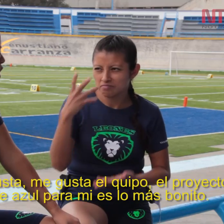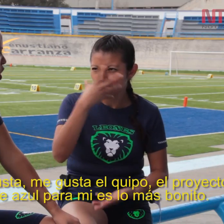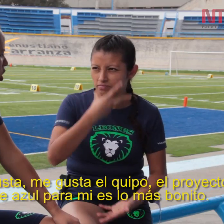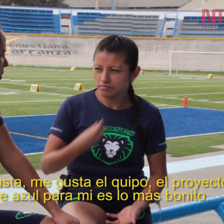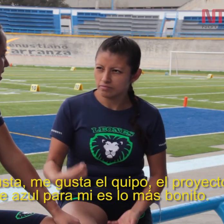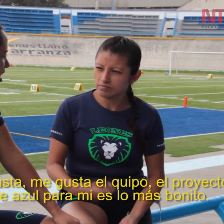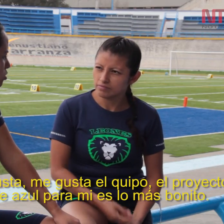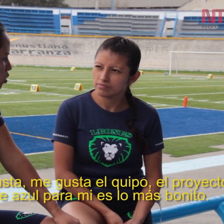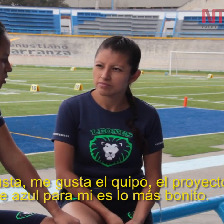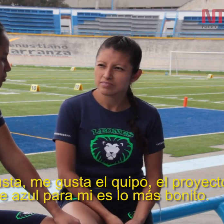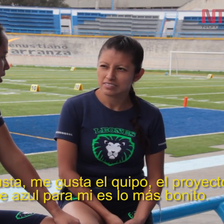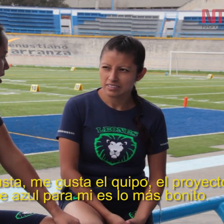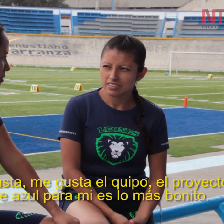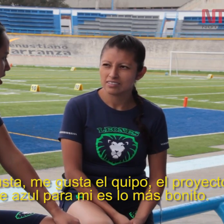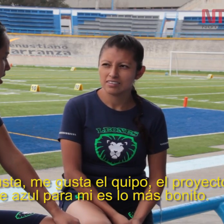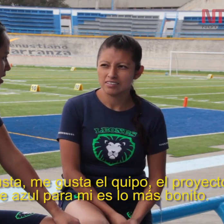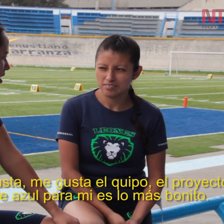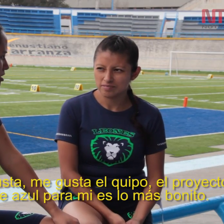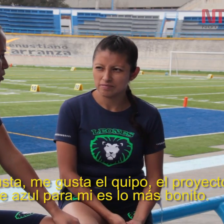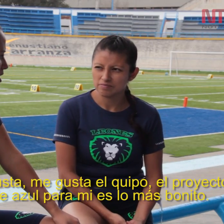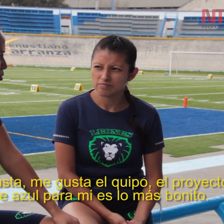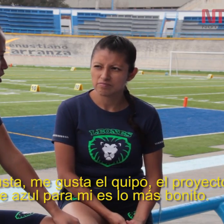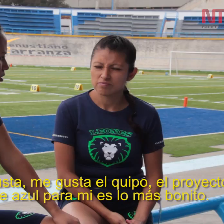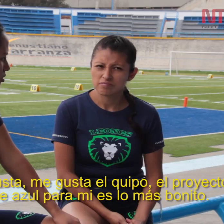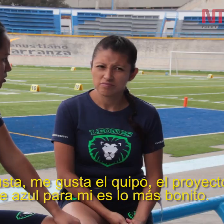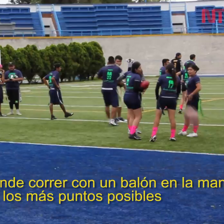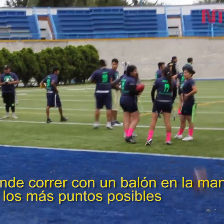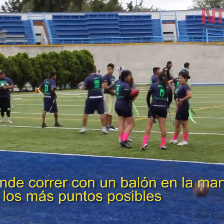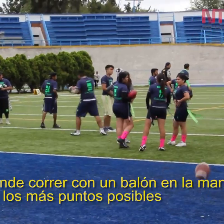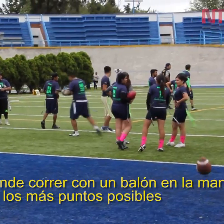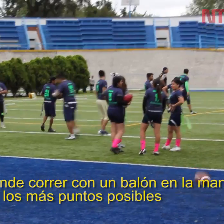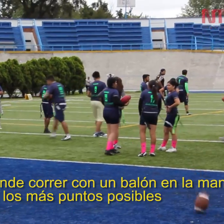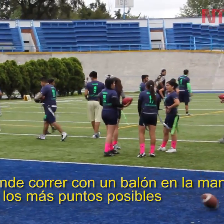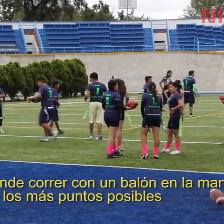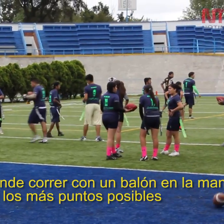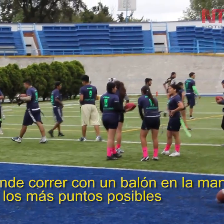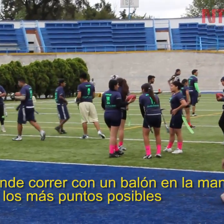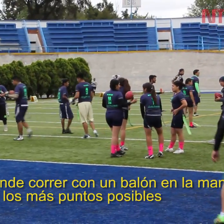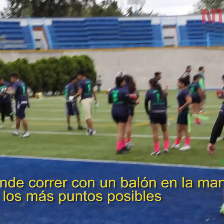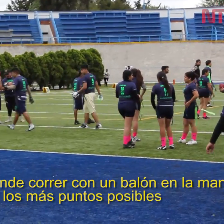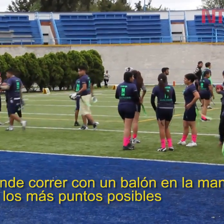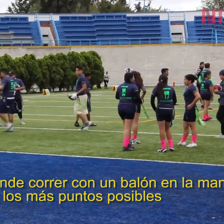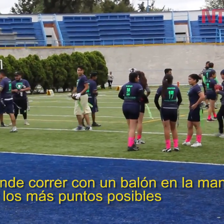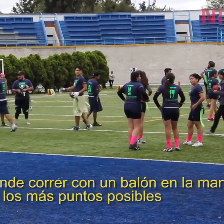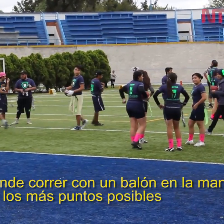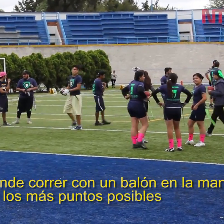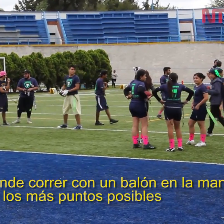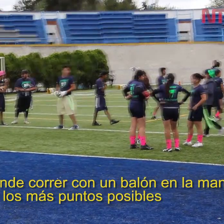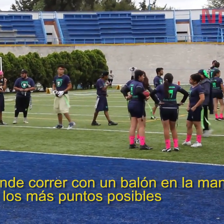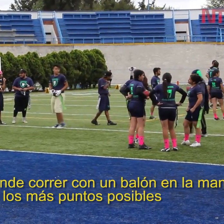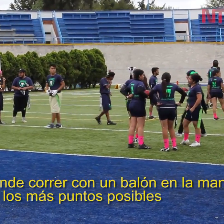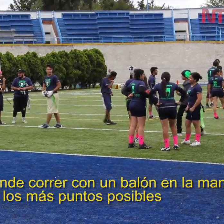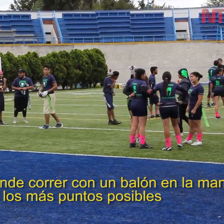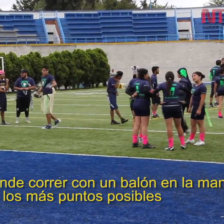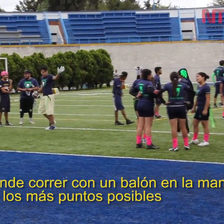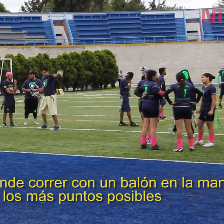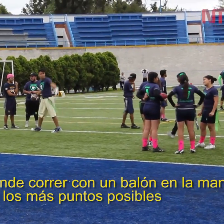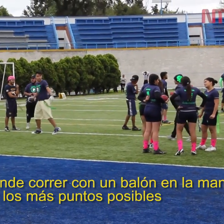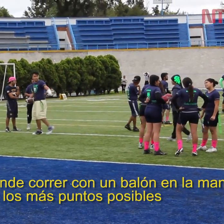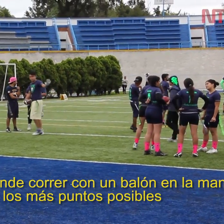color verde-azul, para mí es lo más bonito. Una actividad en donde correr con un balón en la mano y anotar los más puntos posibles